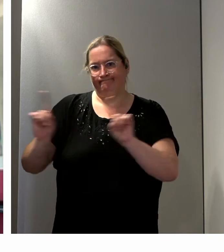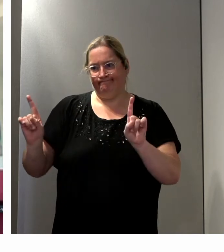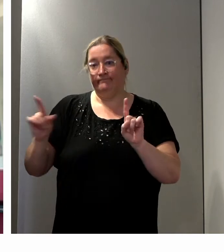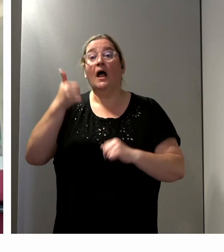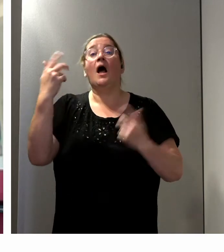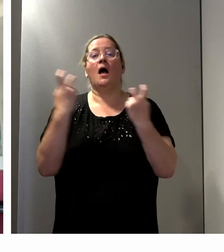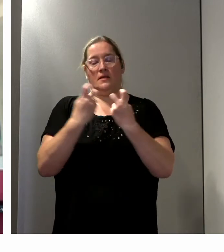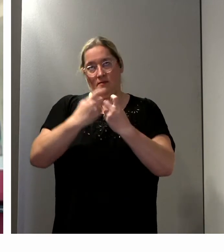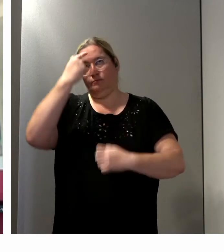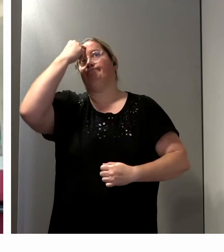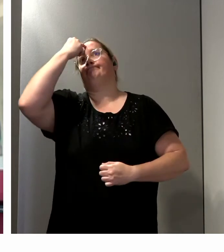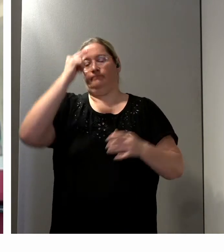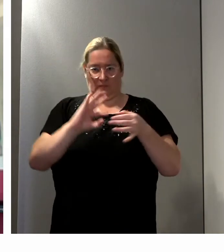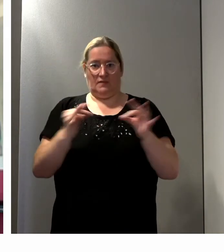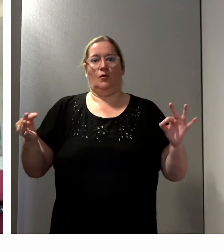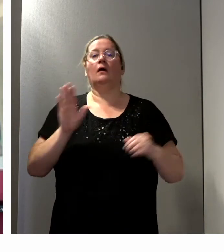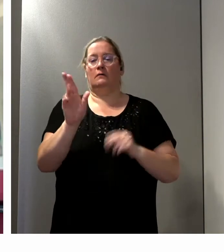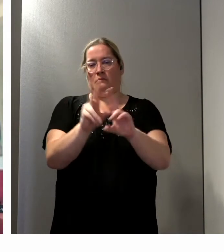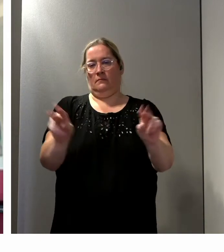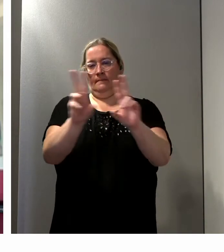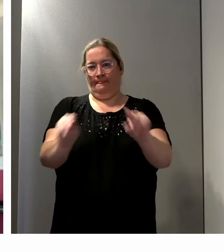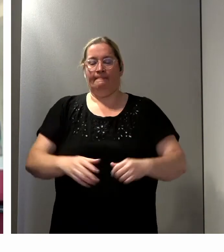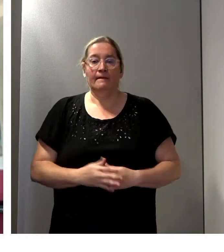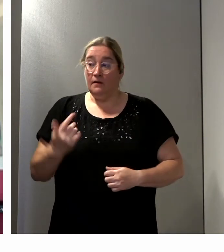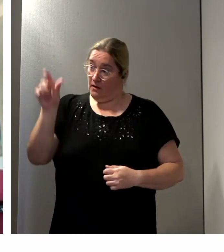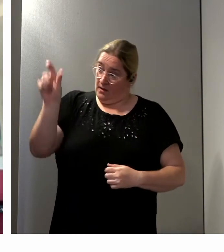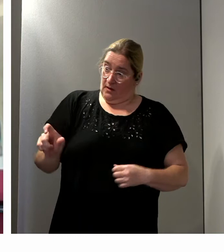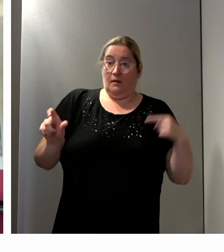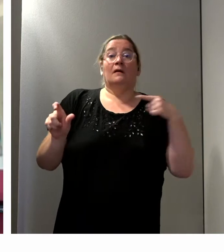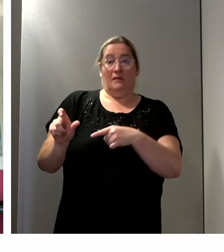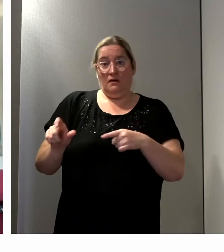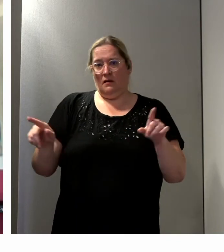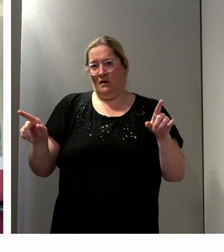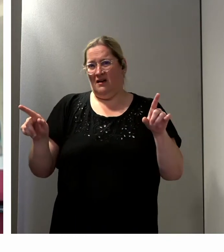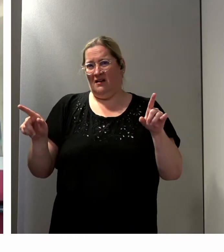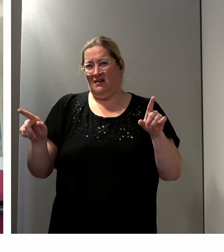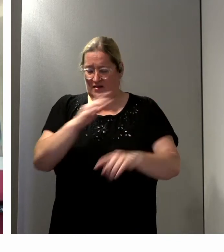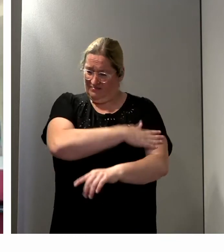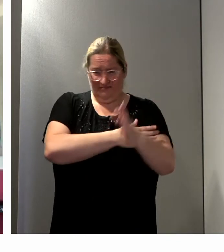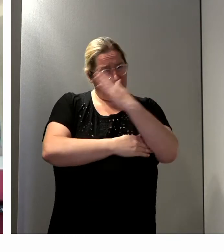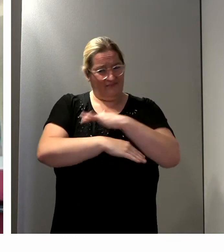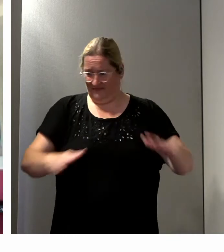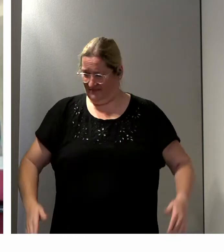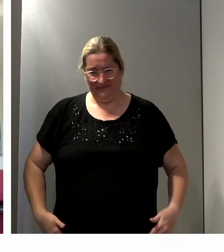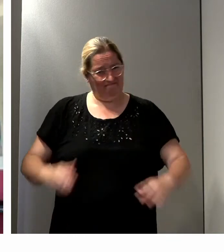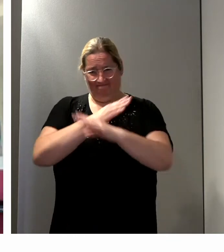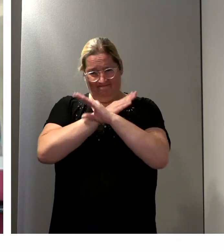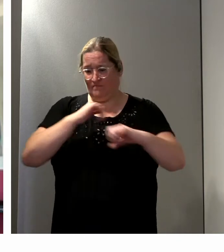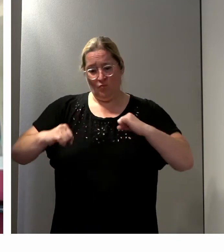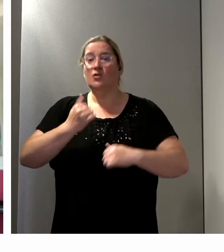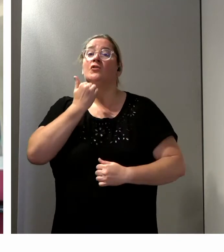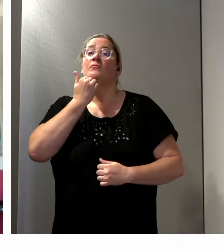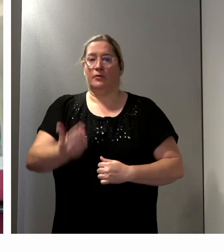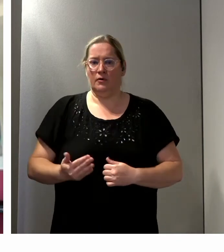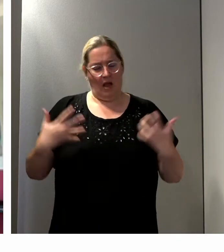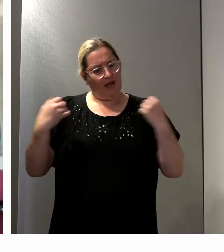J'ai un exemple, par exemple, une anecdote. Je connais quelqu'un qui est tétraplégique complet, sans aucun mouvement possible, et qui, après